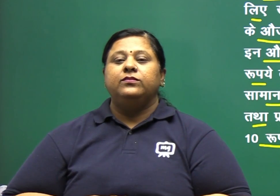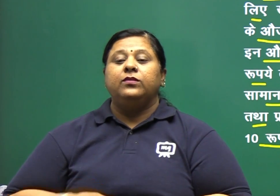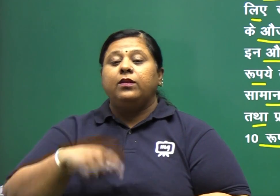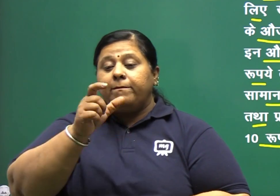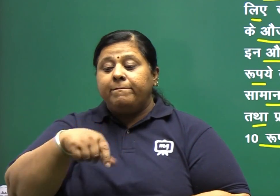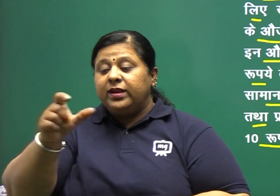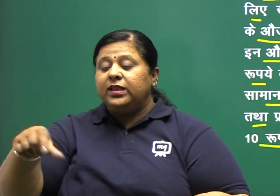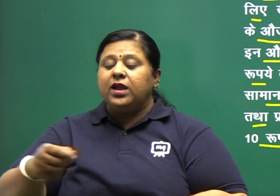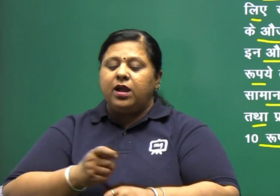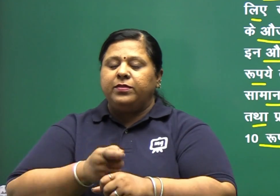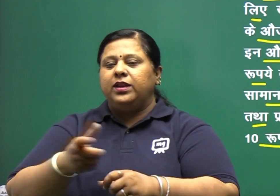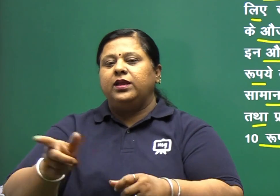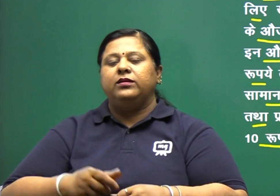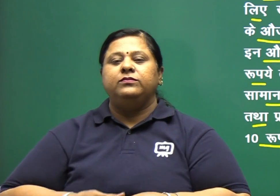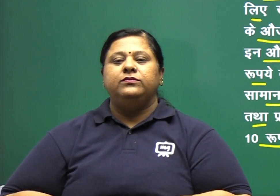प्रत्येक काम के लिए